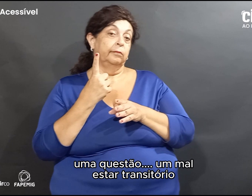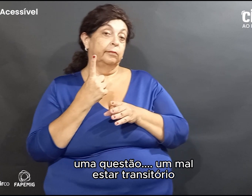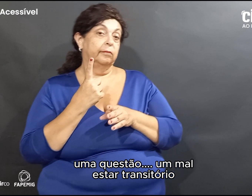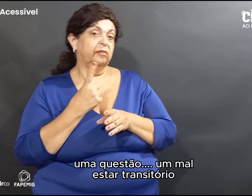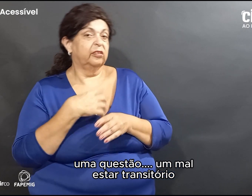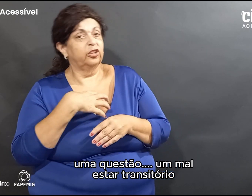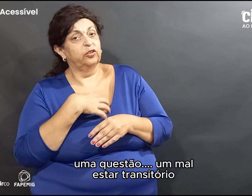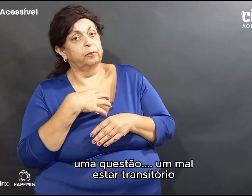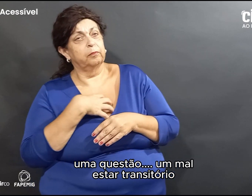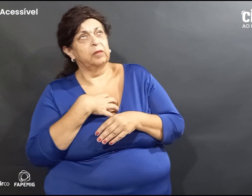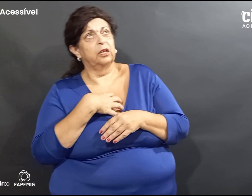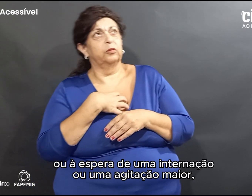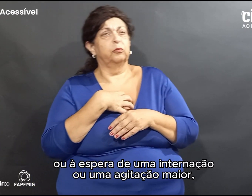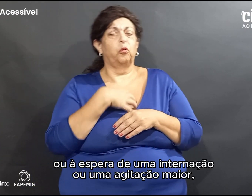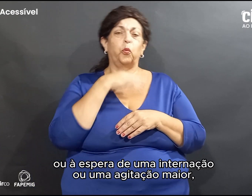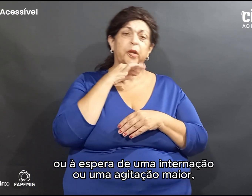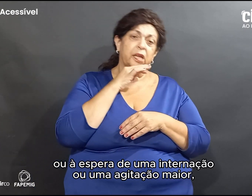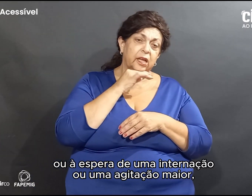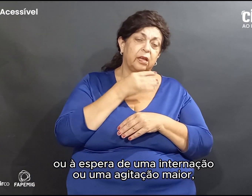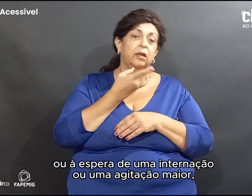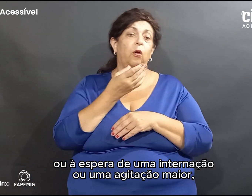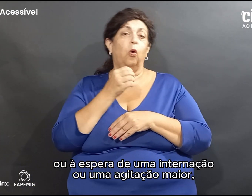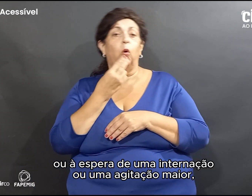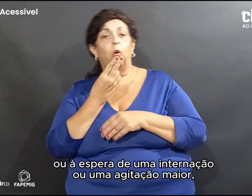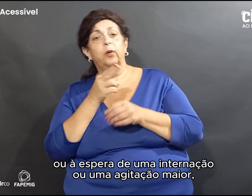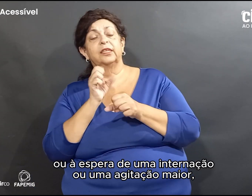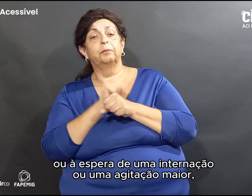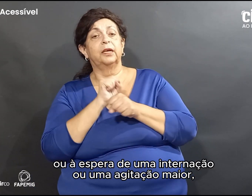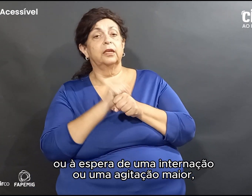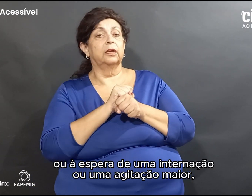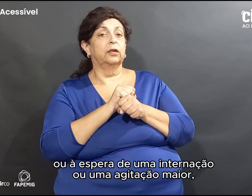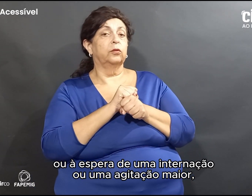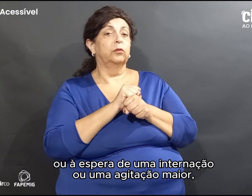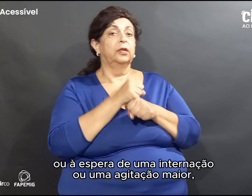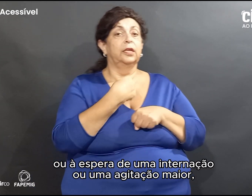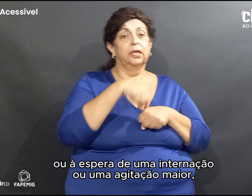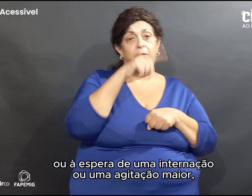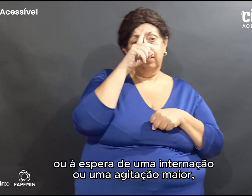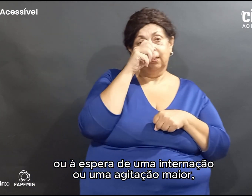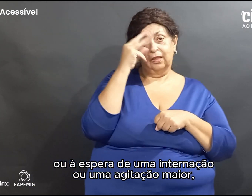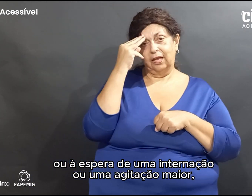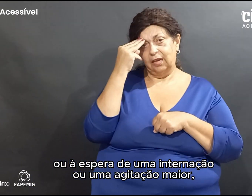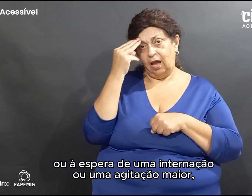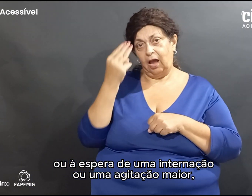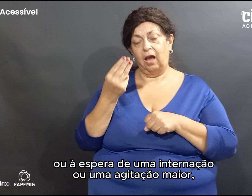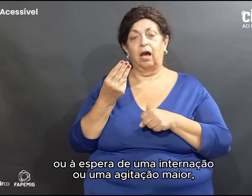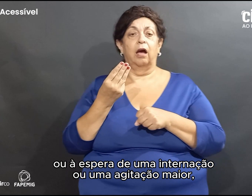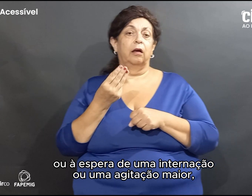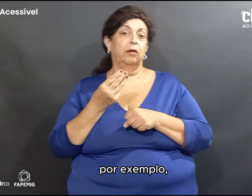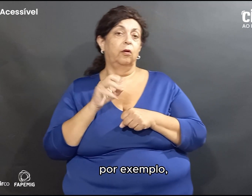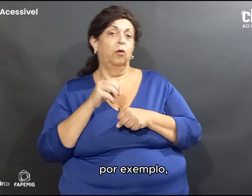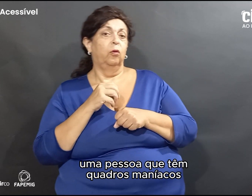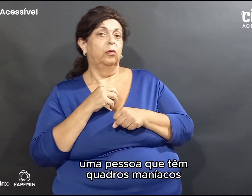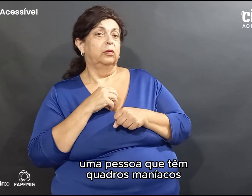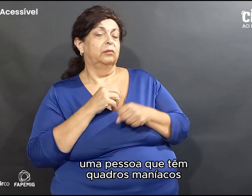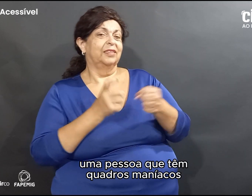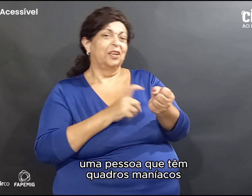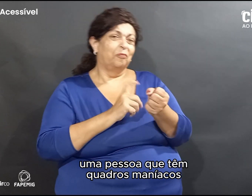mal-estar transitório, ou à espera de uma internação, ou uma agitação, né, maior, por exemplo, uma pessoa que tem